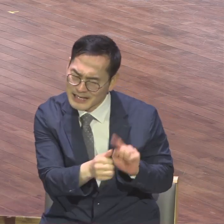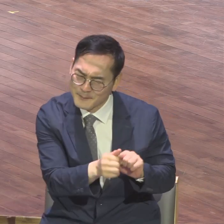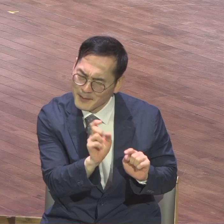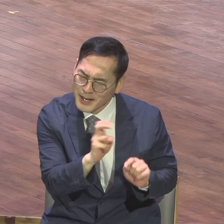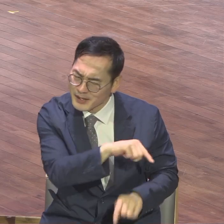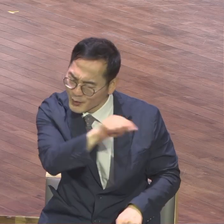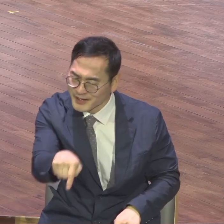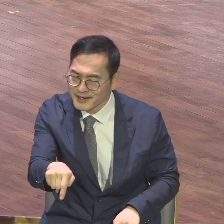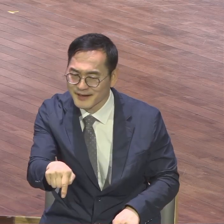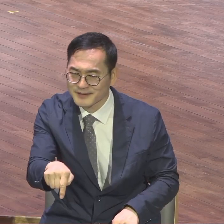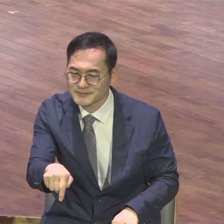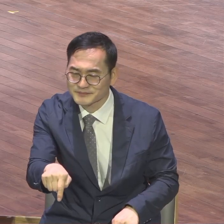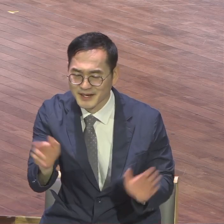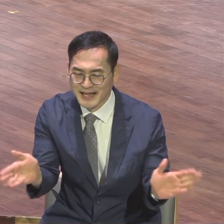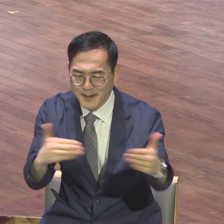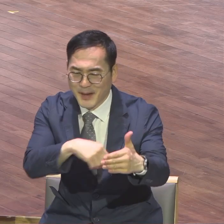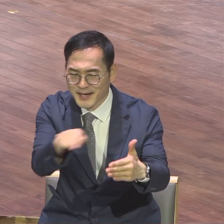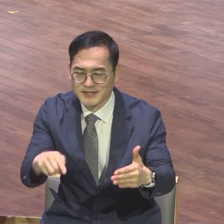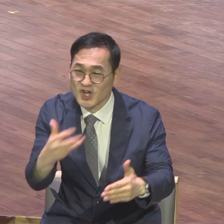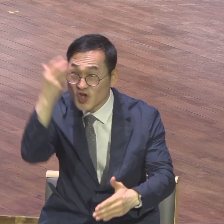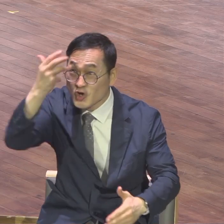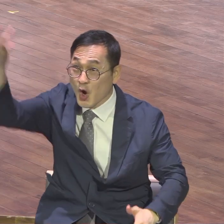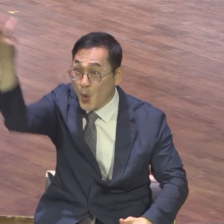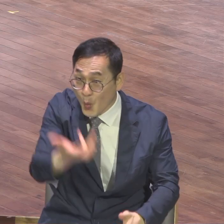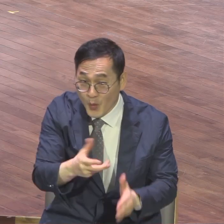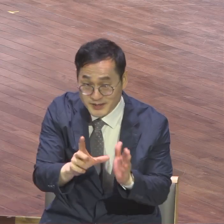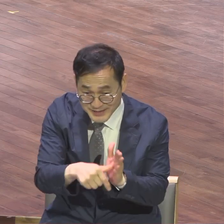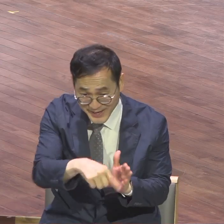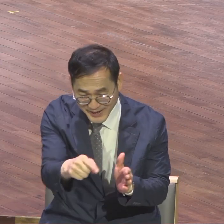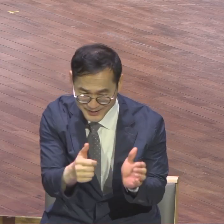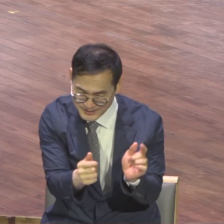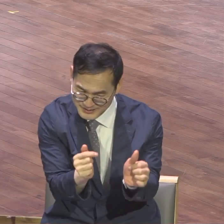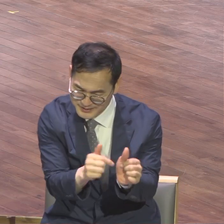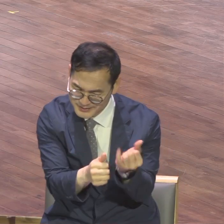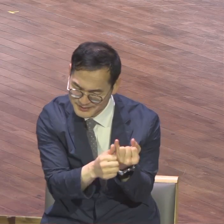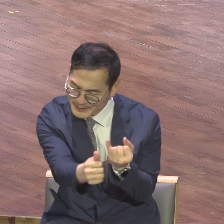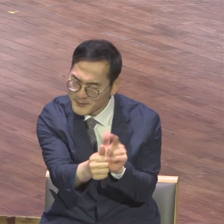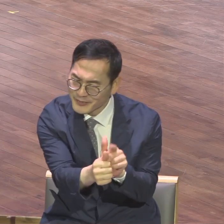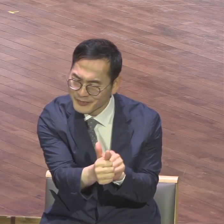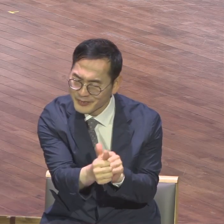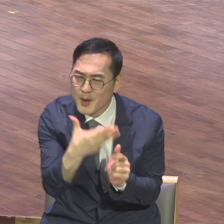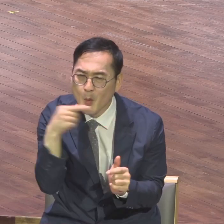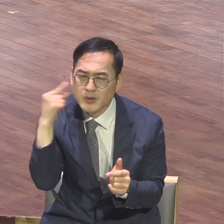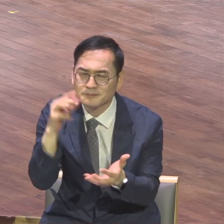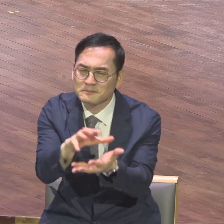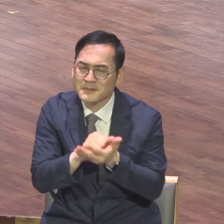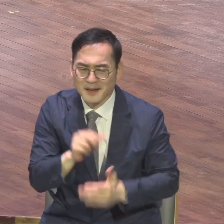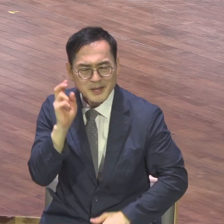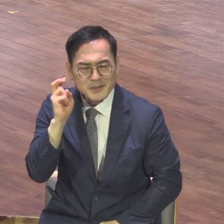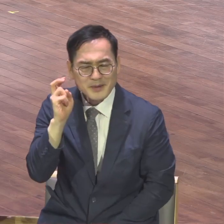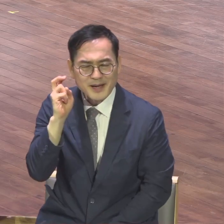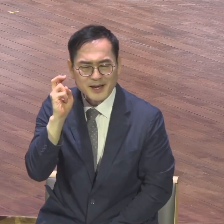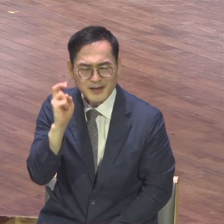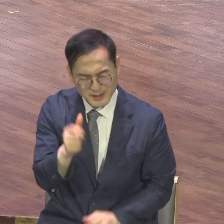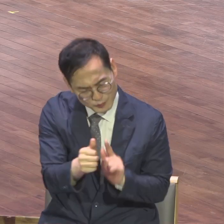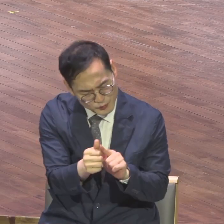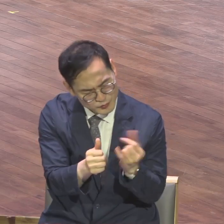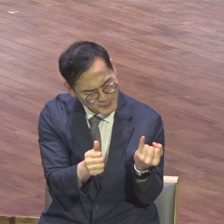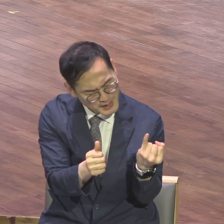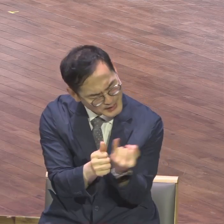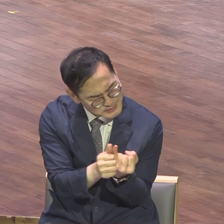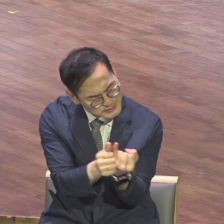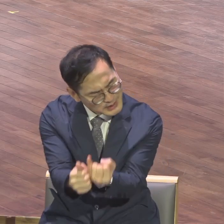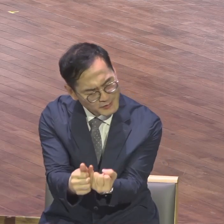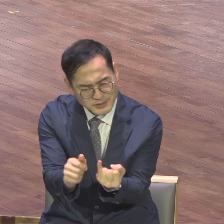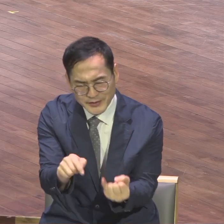돌아가서 아굴라도 복음을 받는, 복음을 전하는, 그리고 복음을 받게 되는 그러한 일이